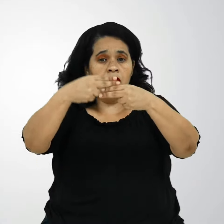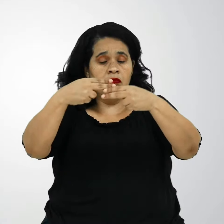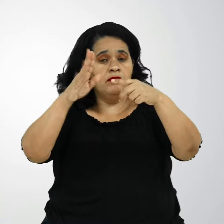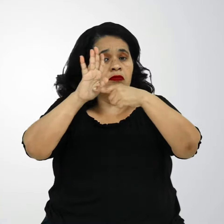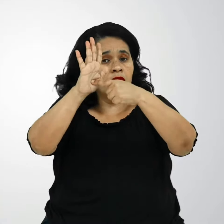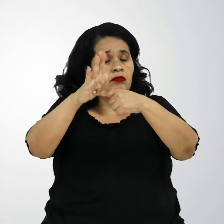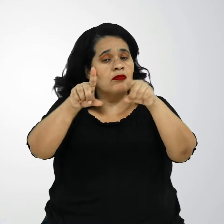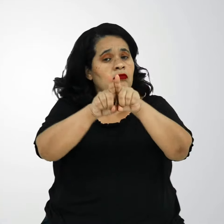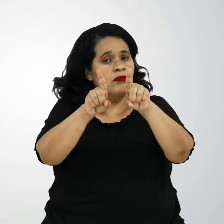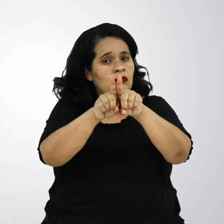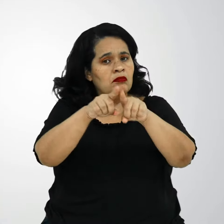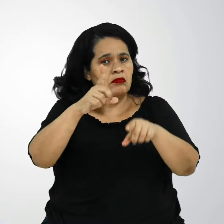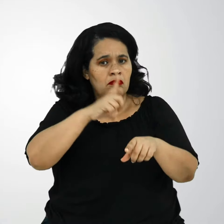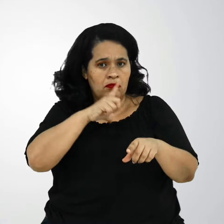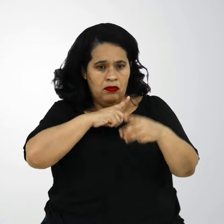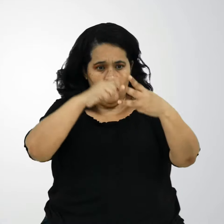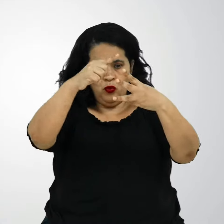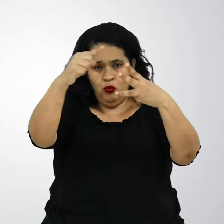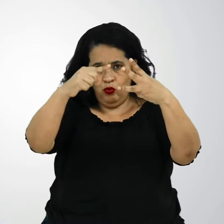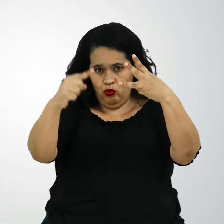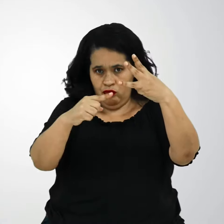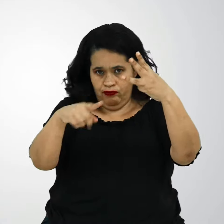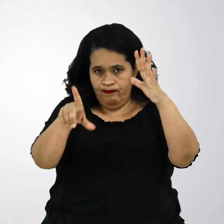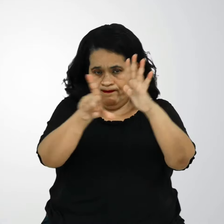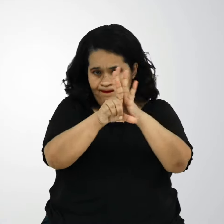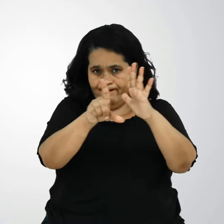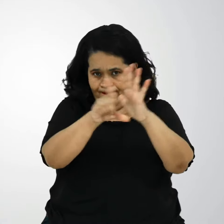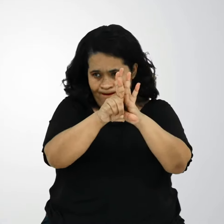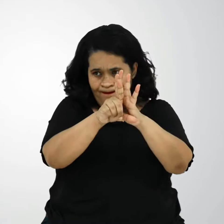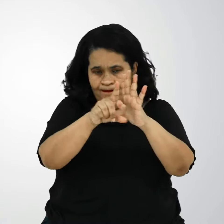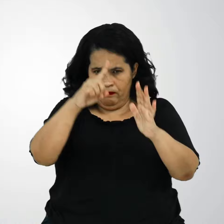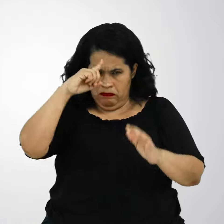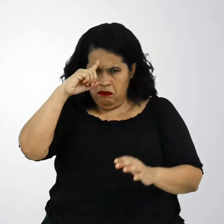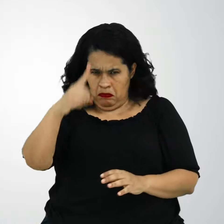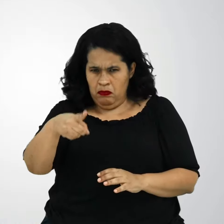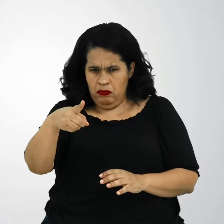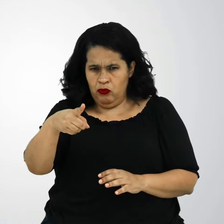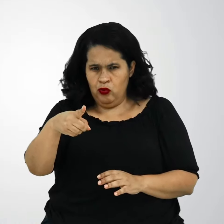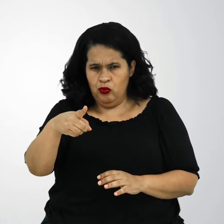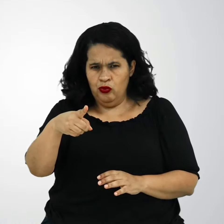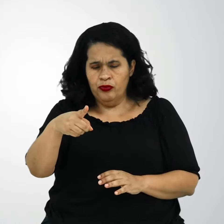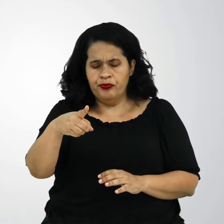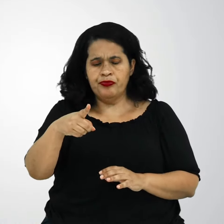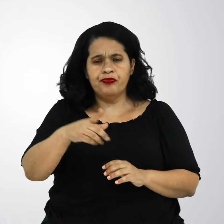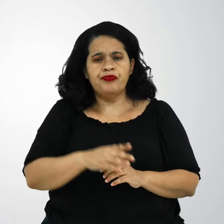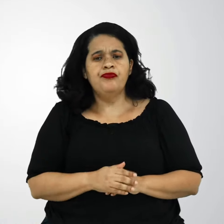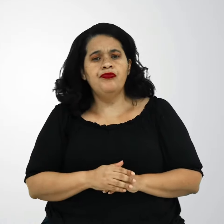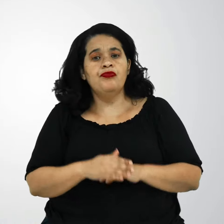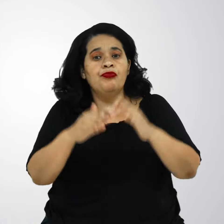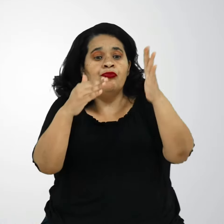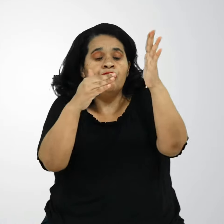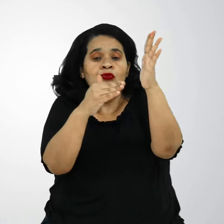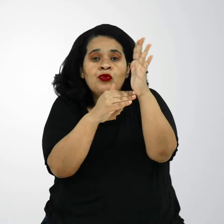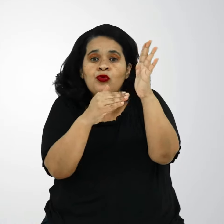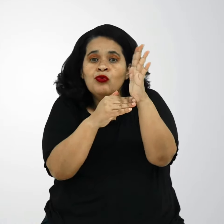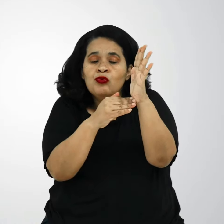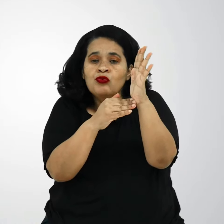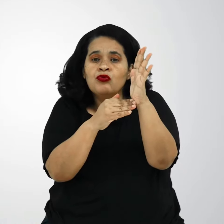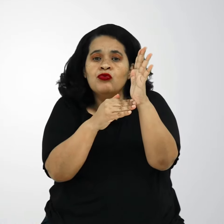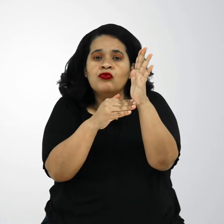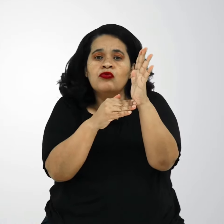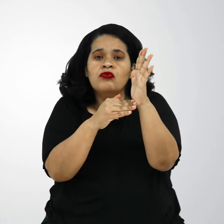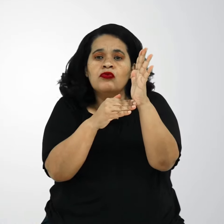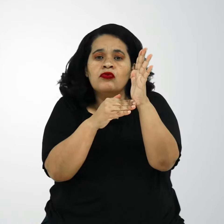3 decretos e eles vão considerar o último desses decretos, que é